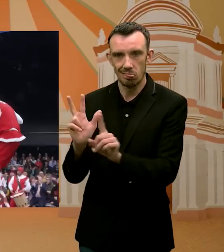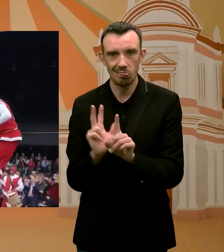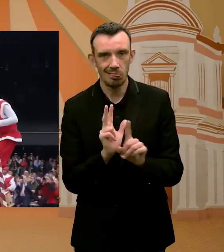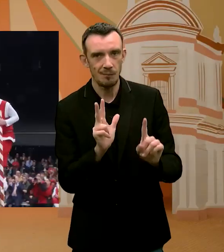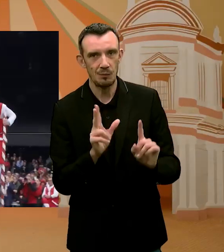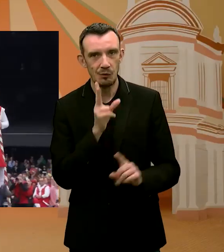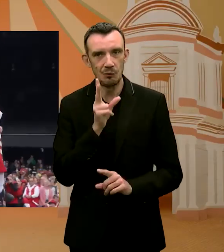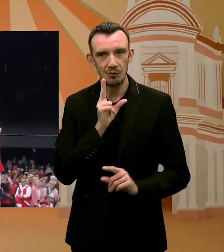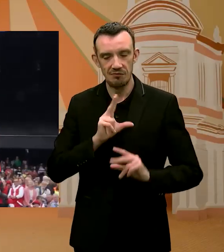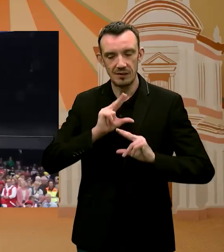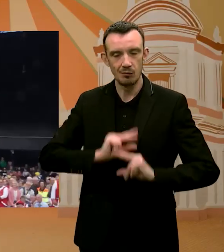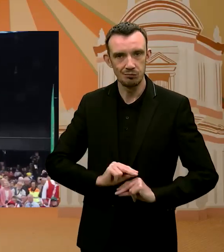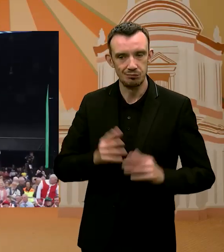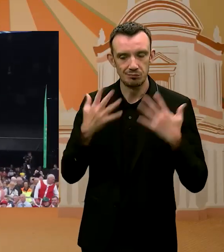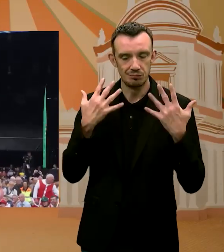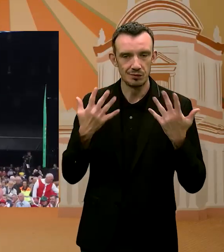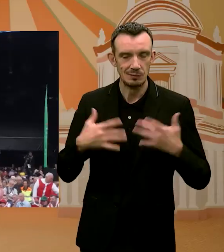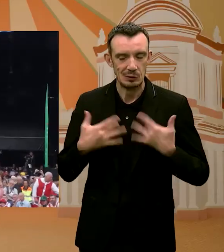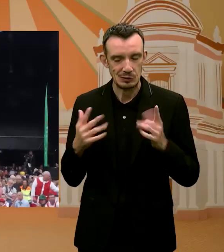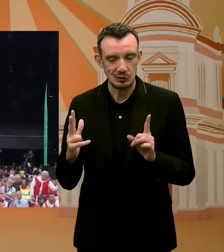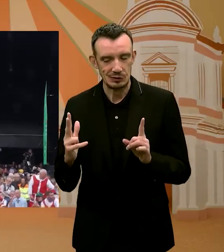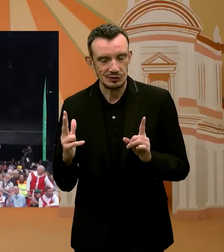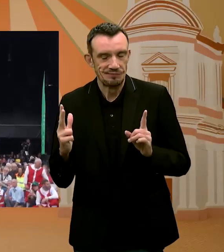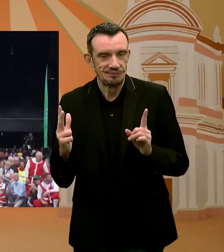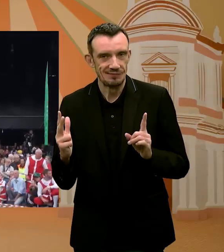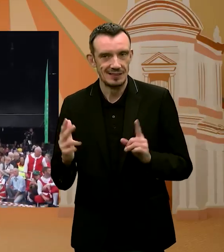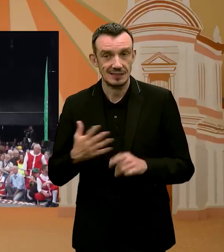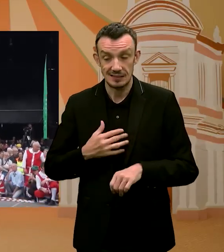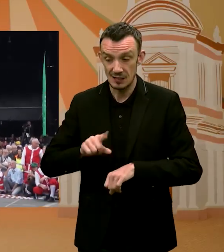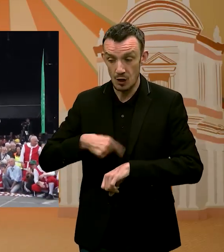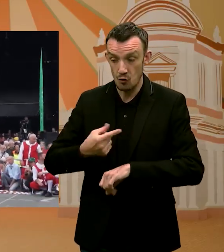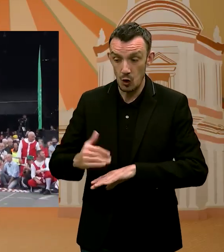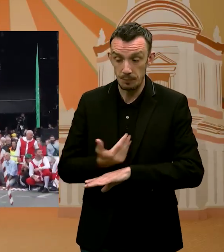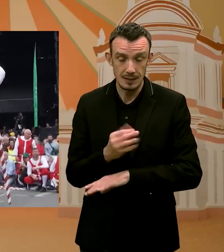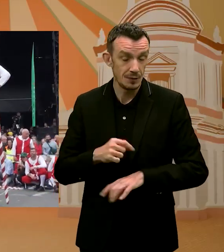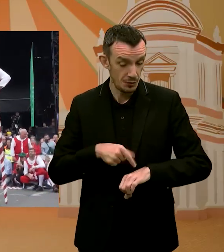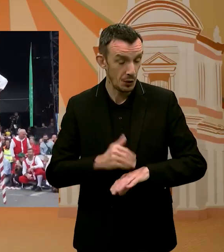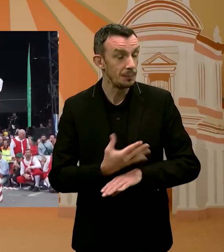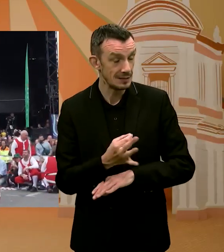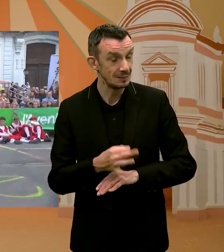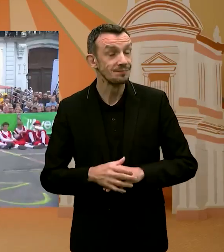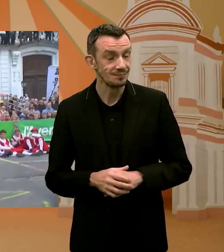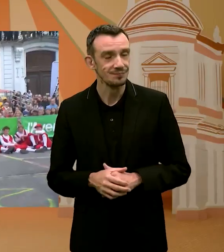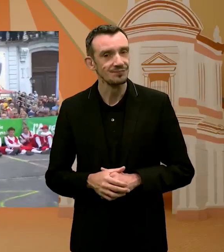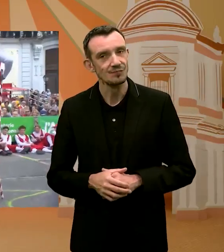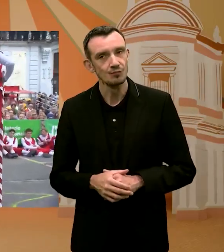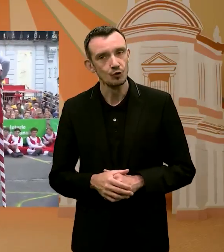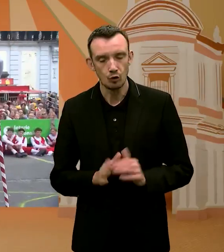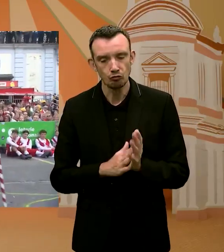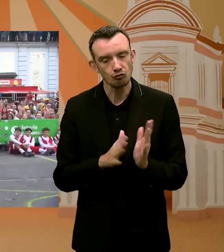bonne guerre, évidemment. Et bien entendu. On est à l'heure de joute. Hein. On est à l'heure de joute. Donc c'est déjà un bel exploit. Et voilà,